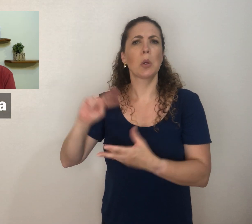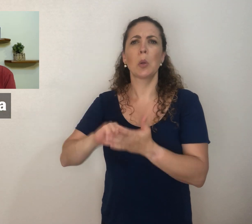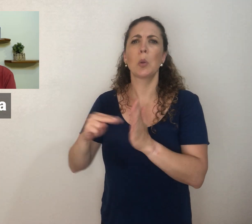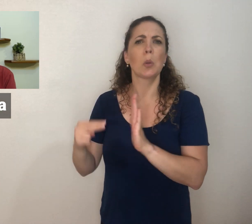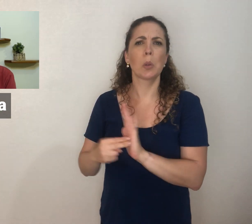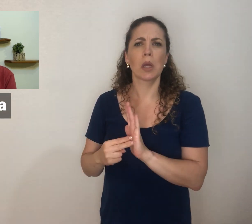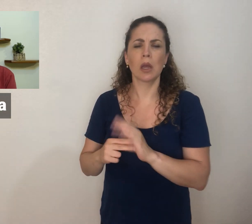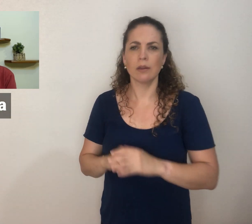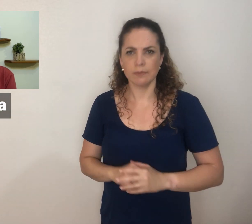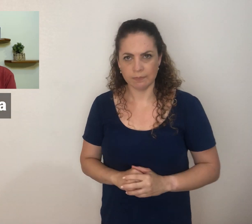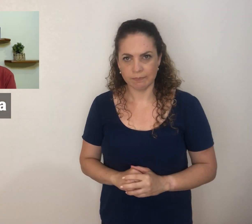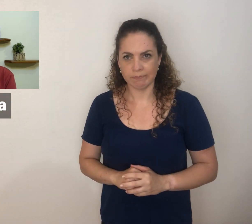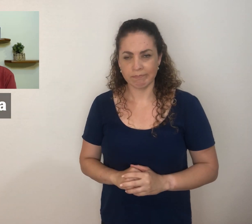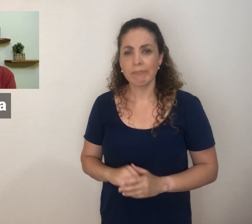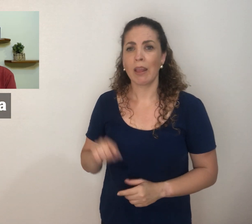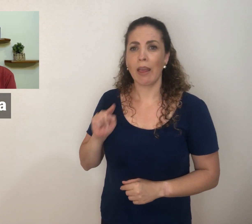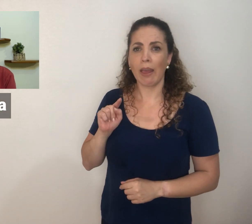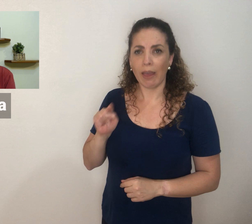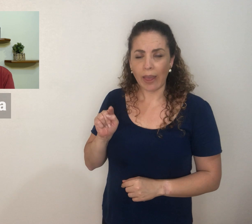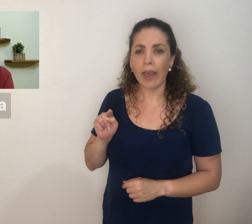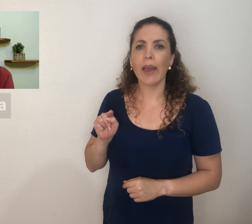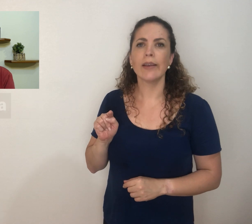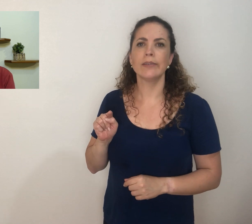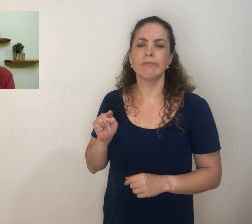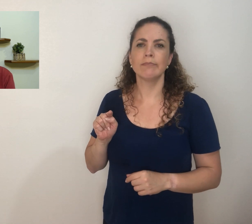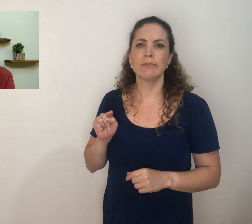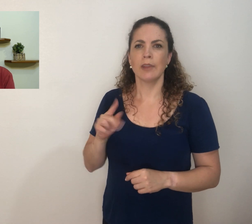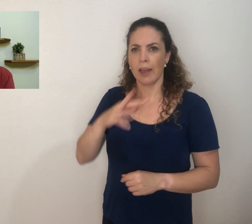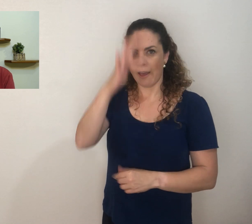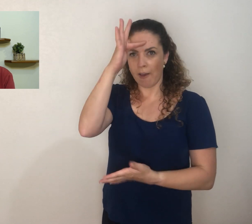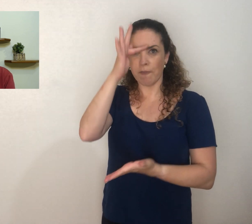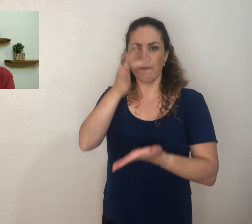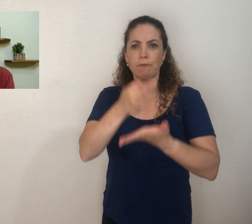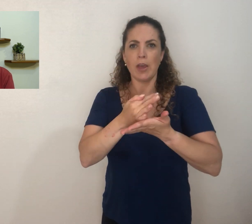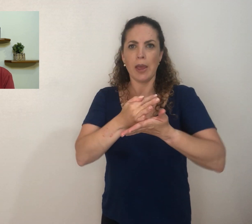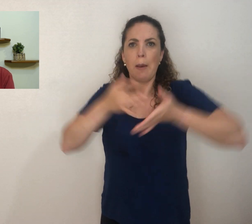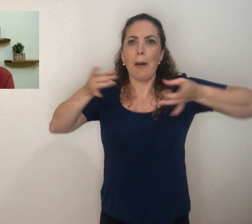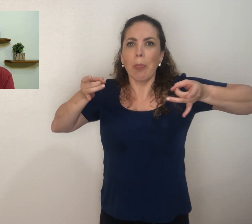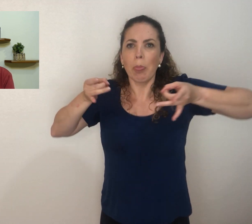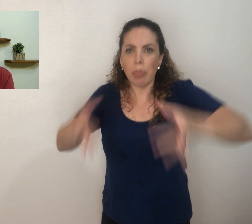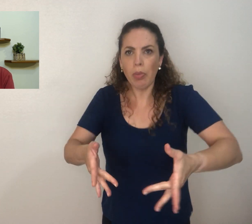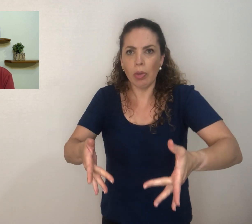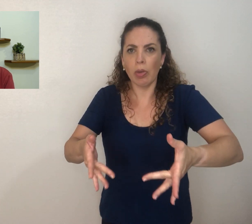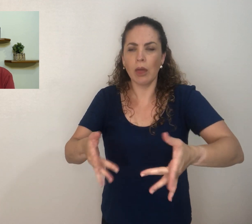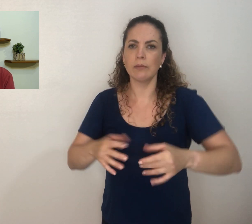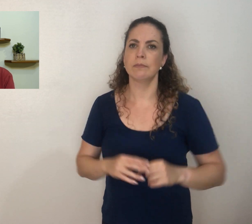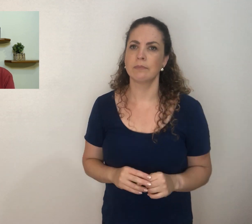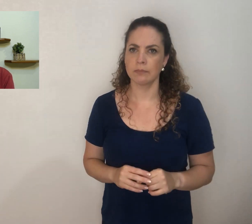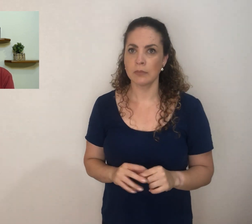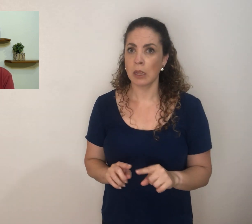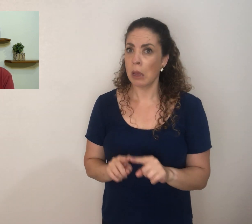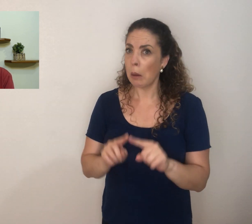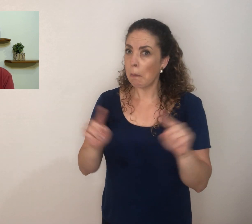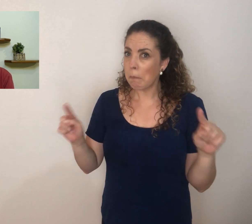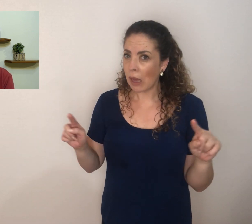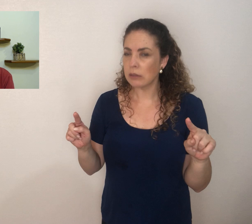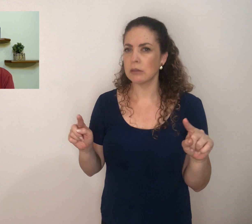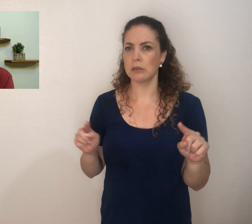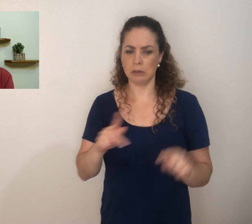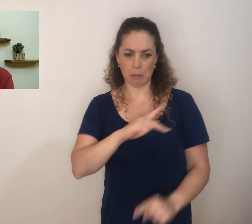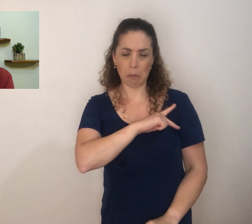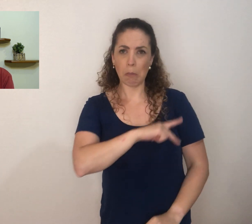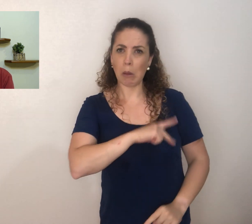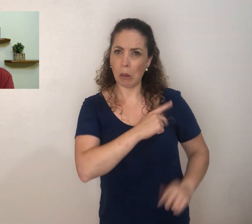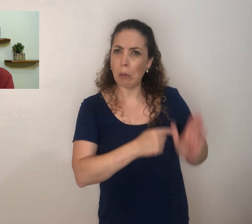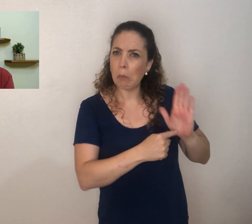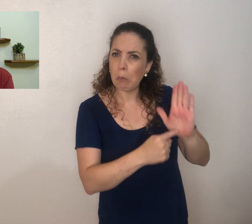A apostasia, irmãos, a apostasia em si é um abandono da fé. Porém, esta apostasia que